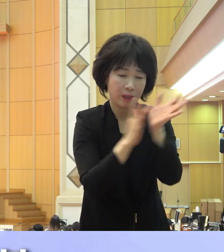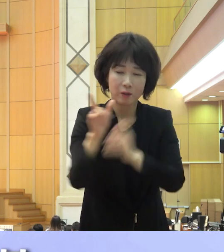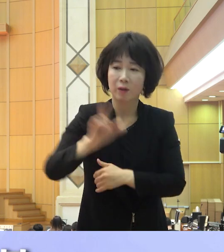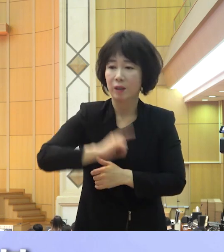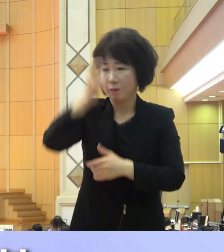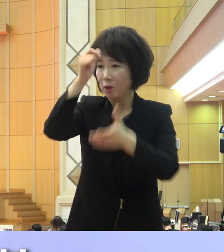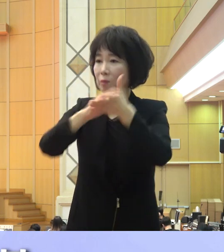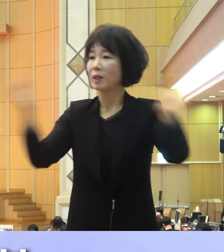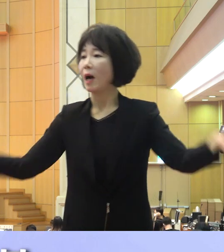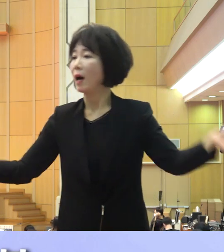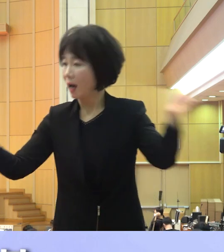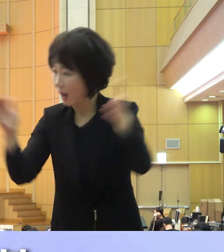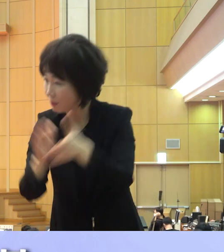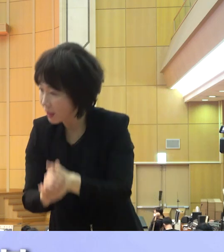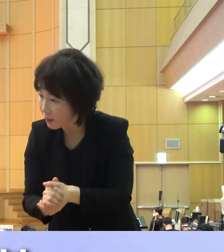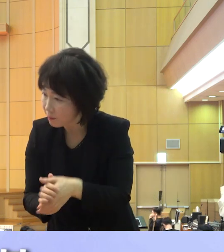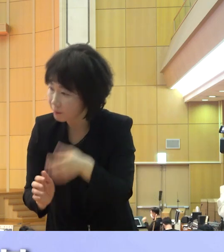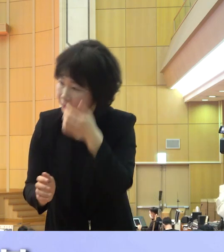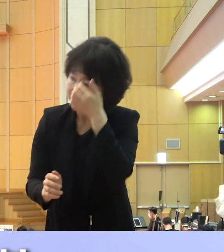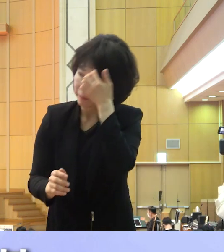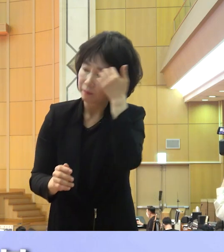예수님 이름으로 기도하옵나이다.